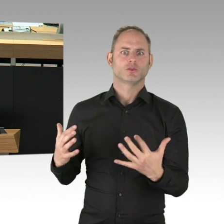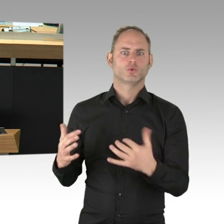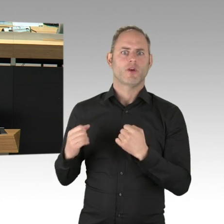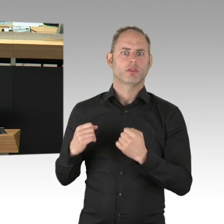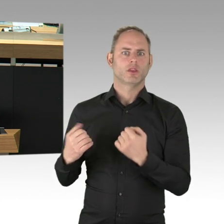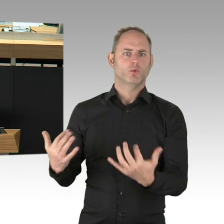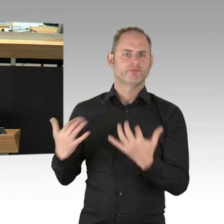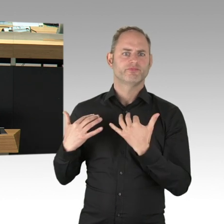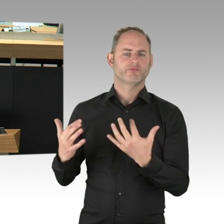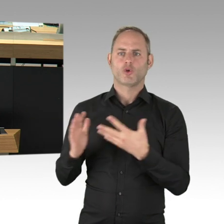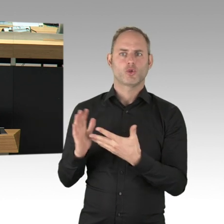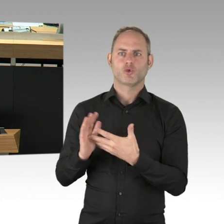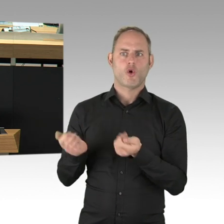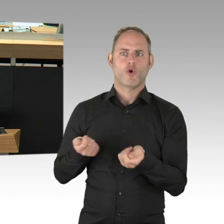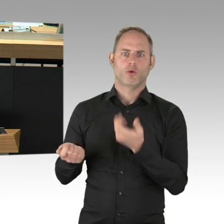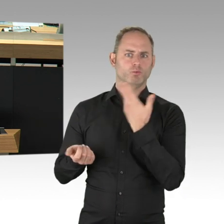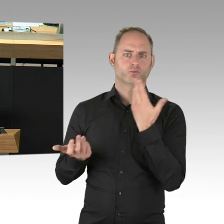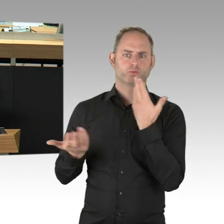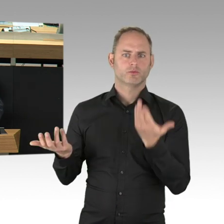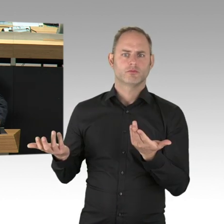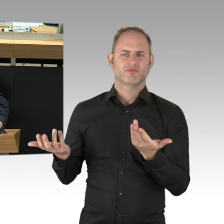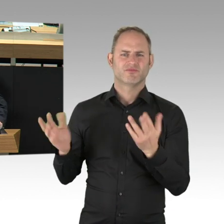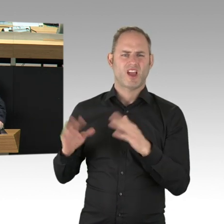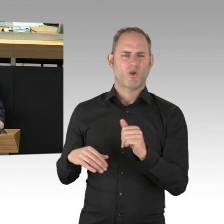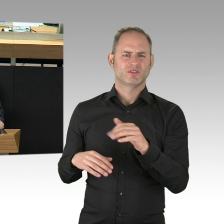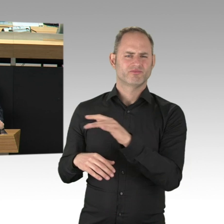mit Islamfeindlichkeit, wie Sie es immer wieder behaupten.